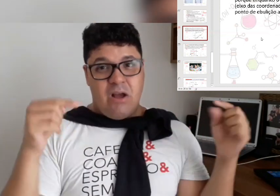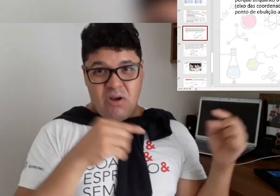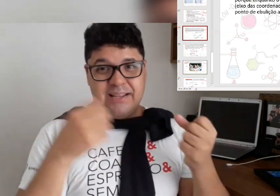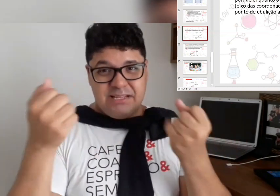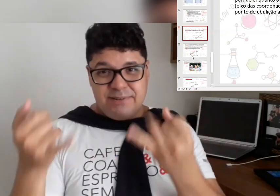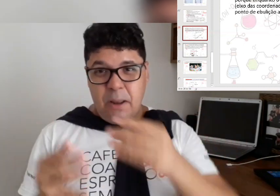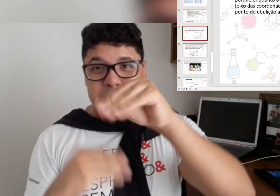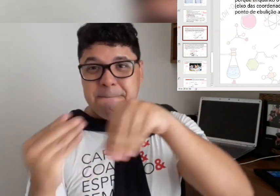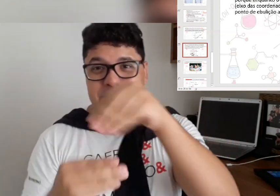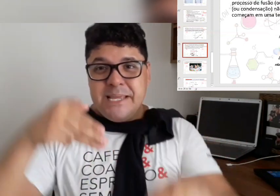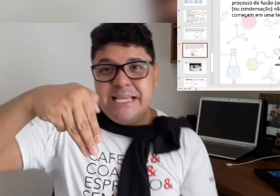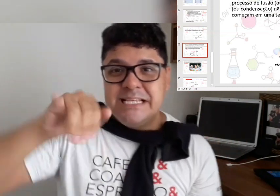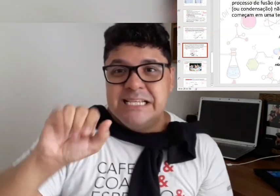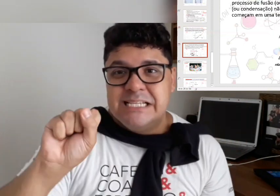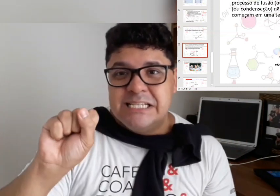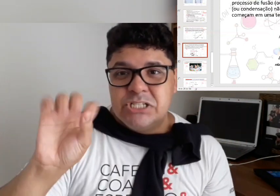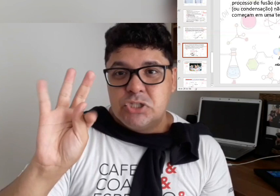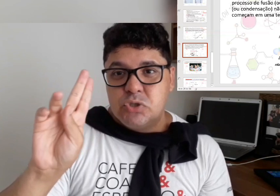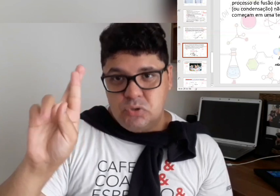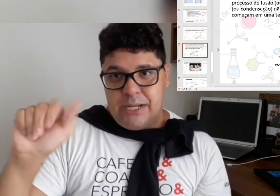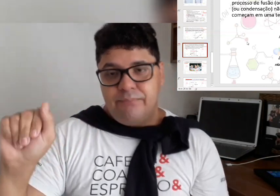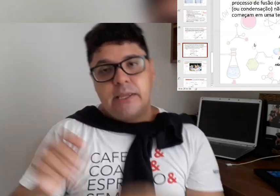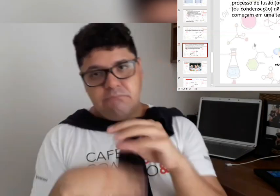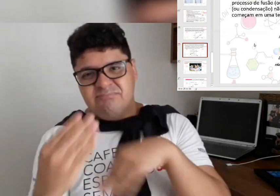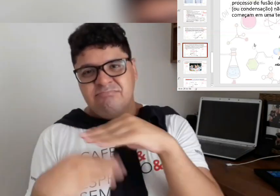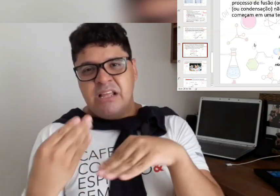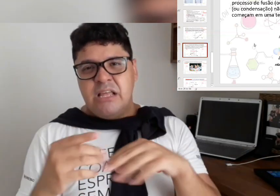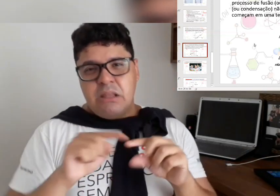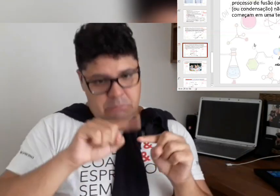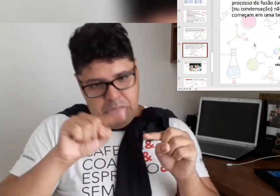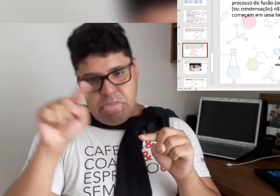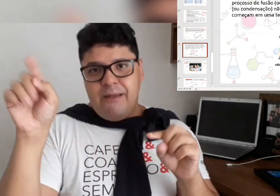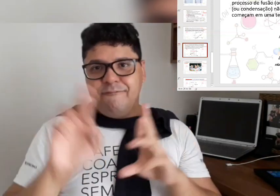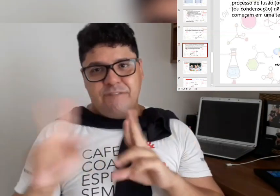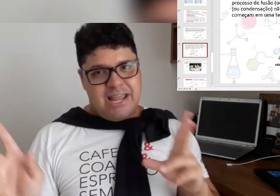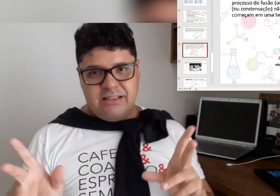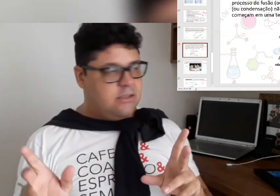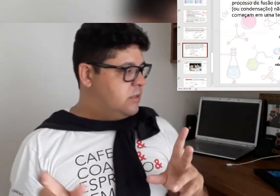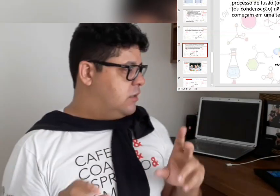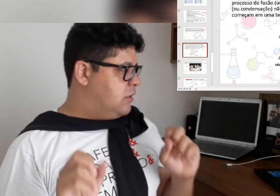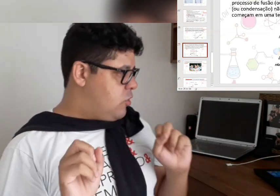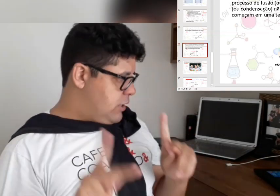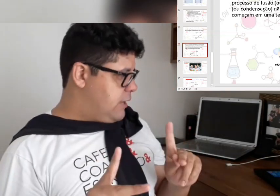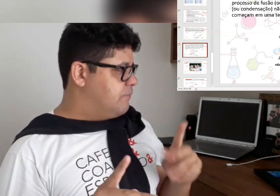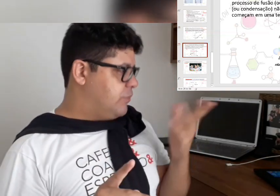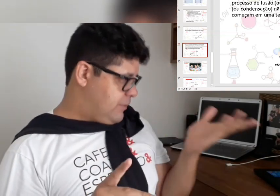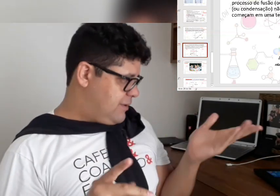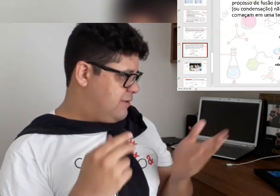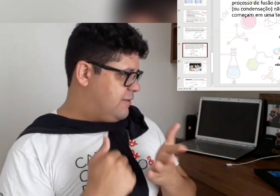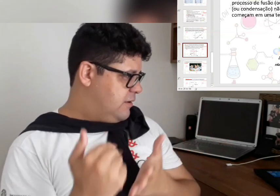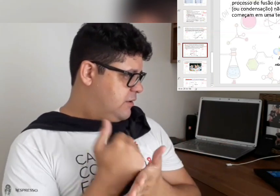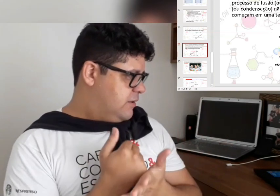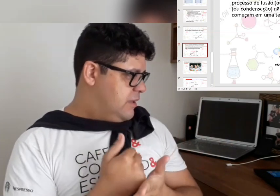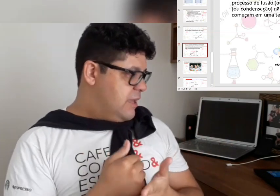ali. Nas misturas, isso não acontece. O ponto de ebulição é uma faixa, né,